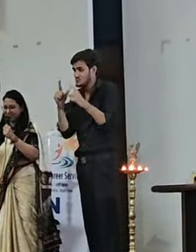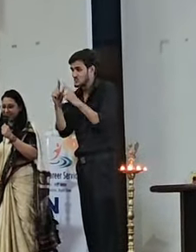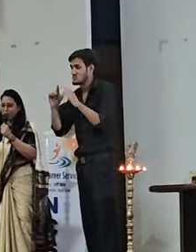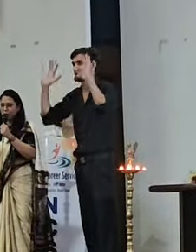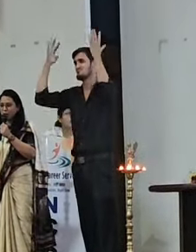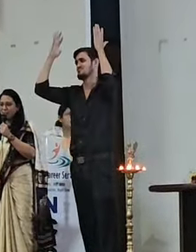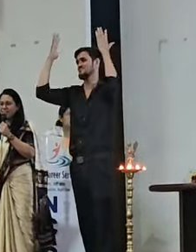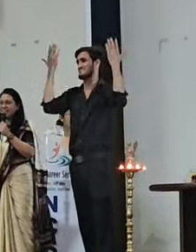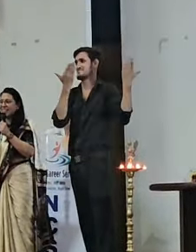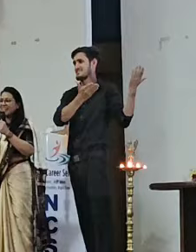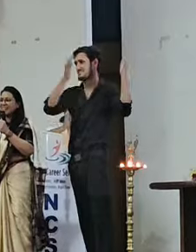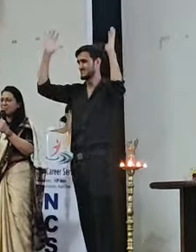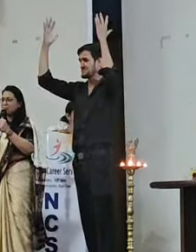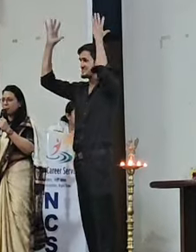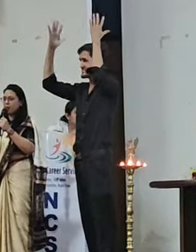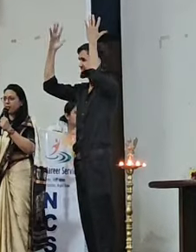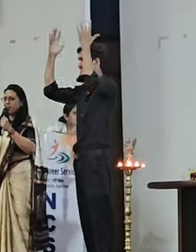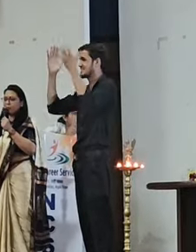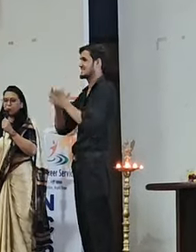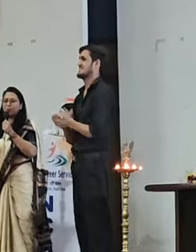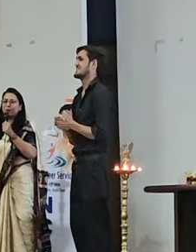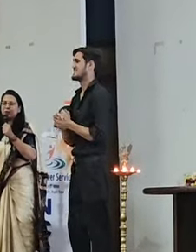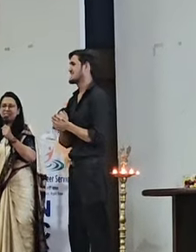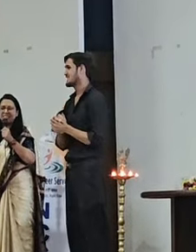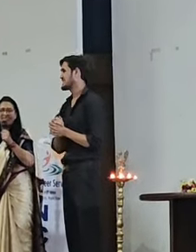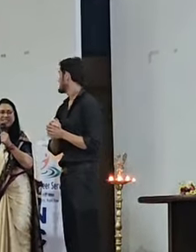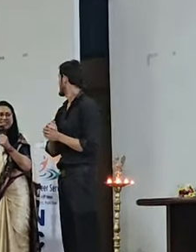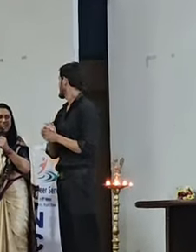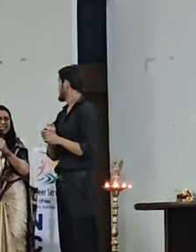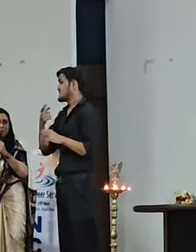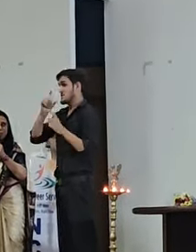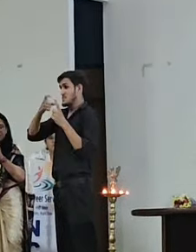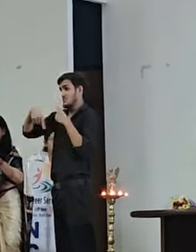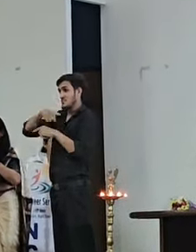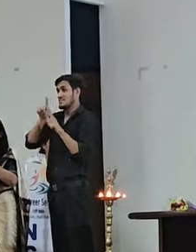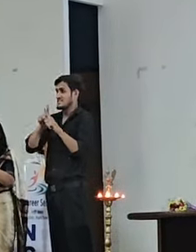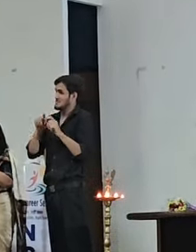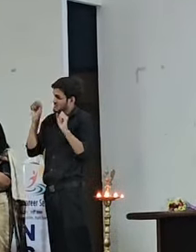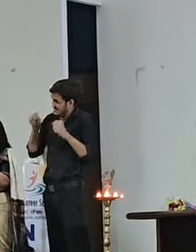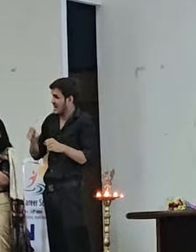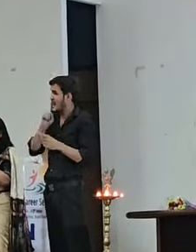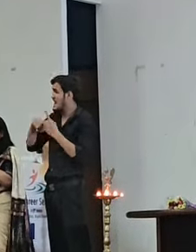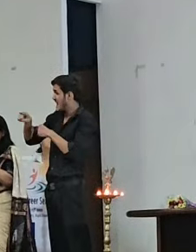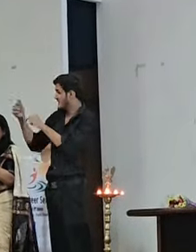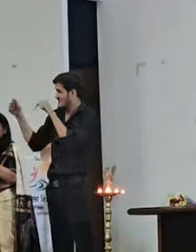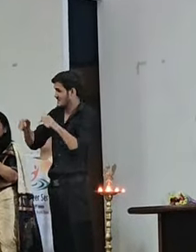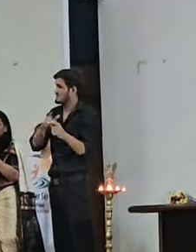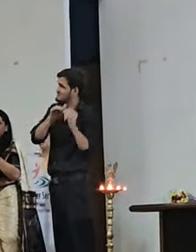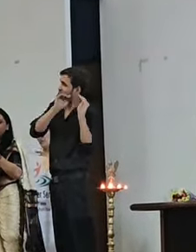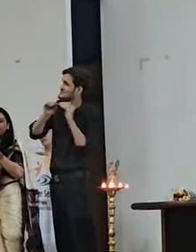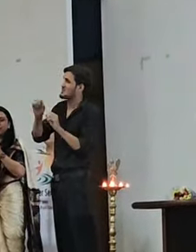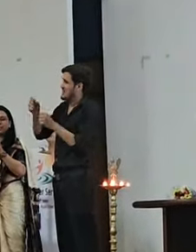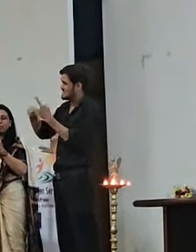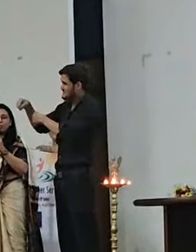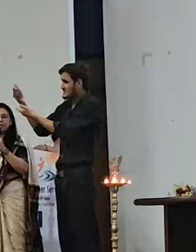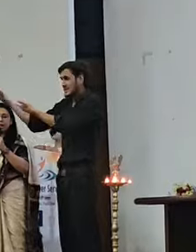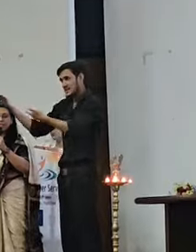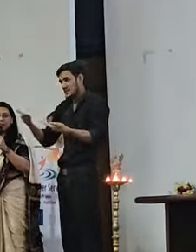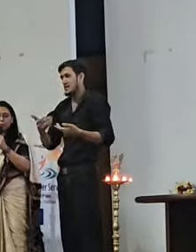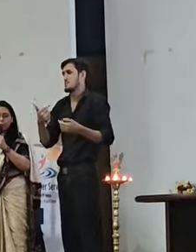कि उन्होंने बहुत आप लोगों को इतना सारा सपोर्ट करने का कोशिश किया है। ठीक है, तो मैं उम्मीद करती हूँ कि आज का